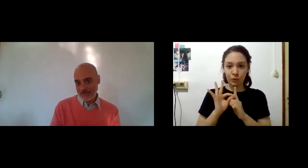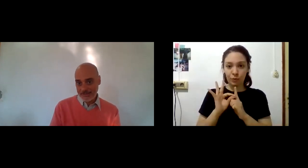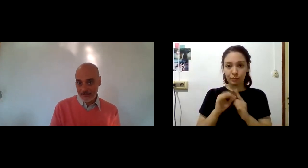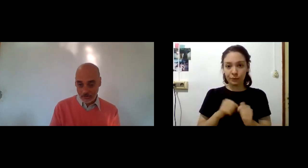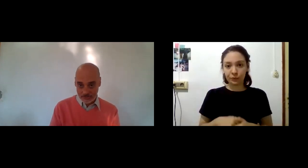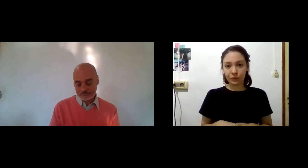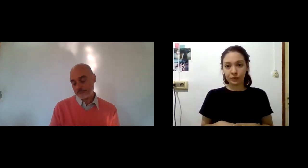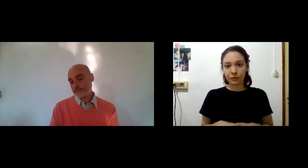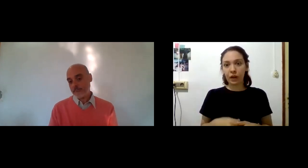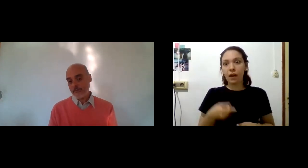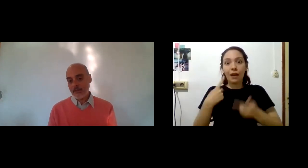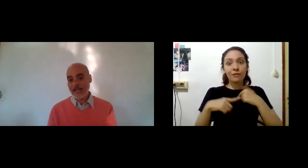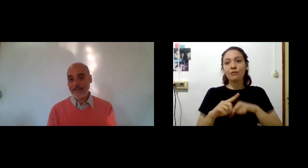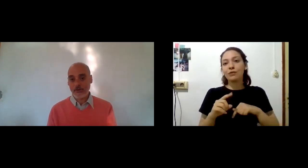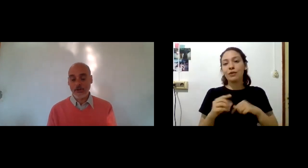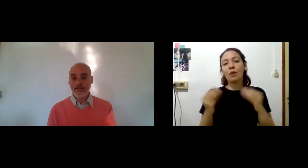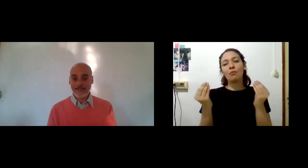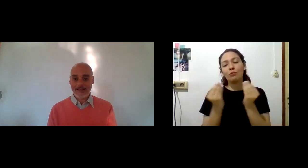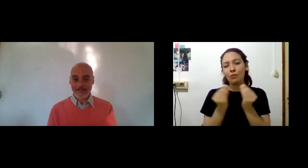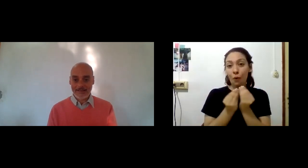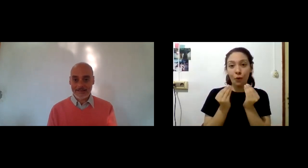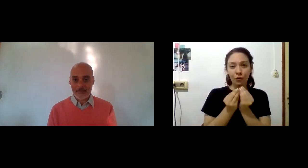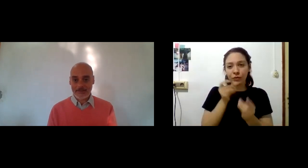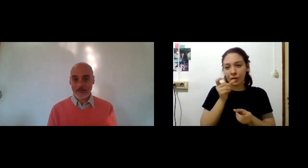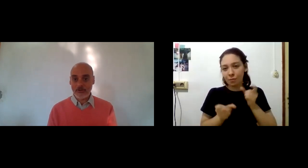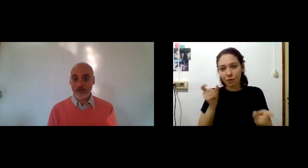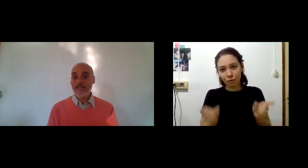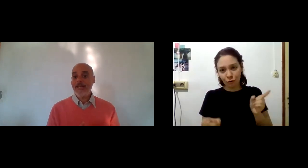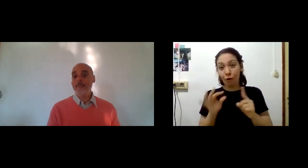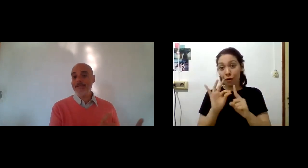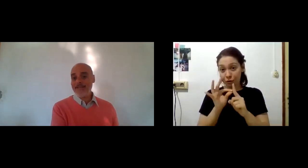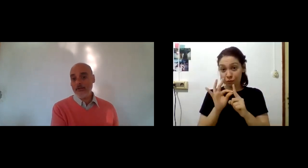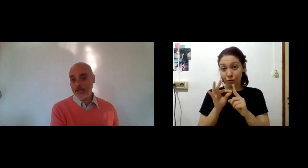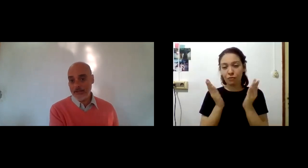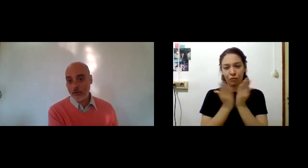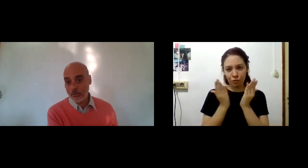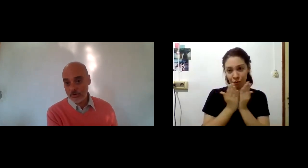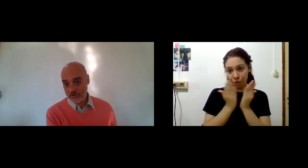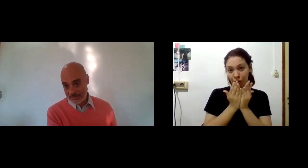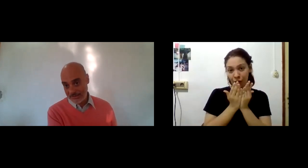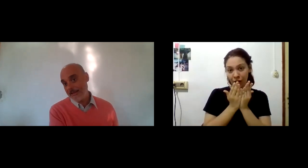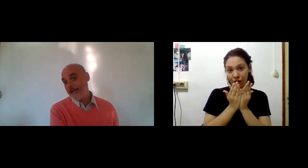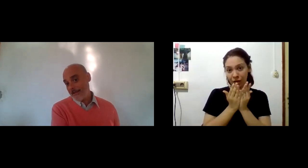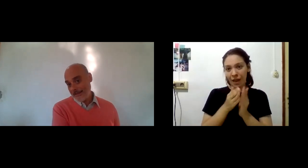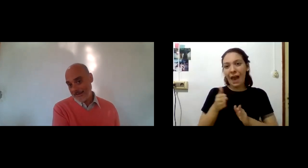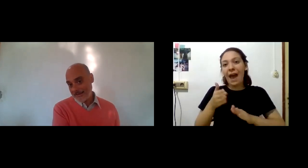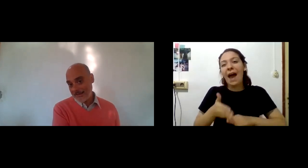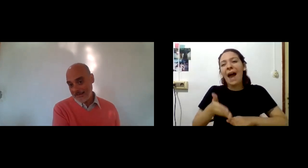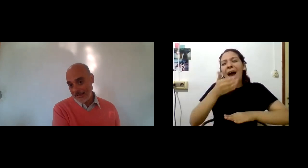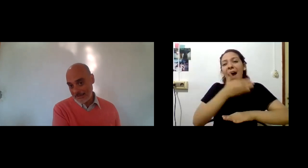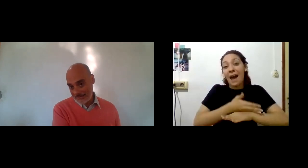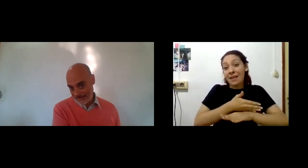muchos estudiantes que hoy han hecho la carrera de intérprete y traductor empezaron en estos cursos que la